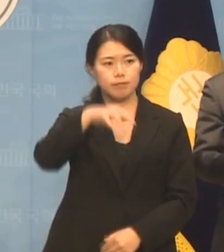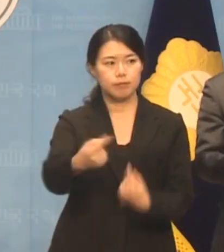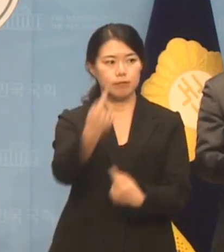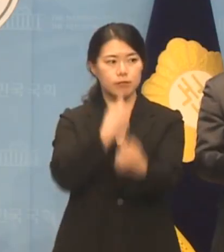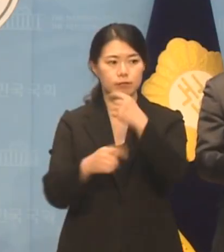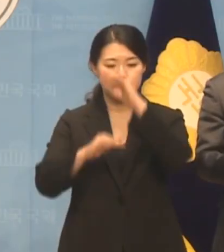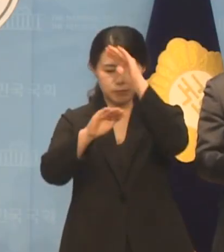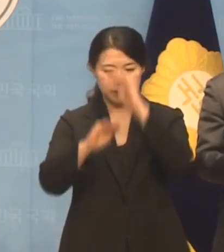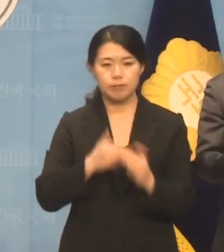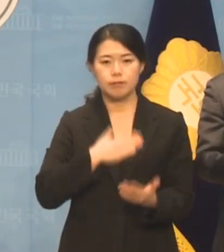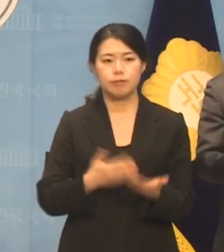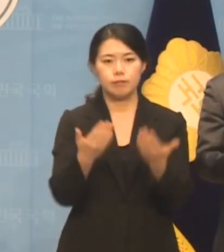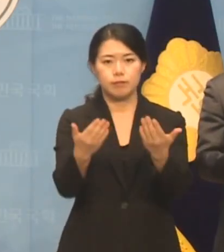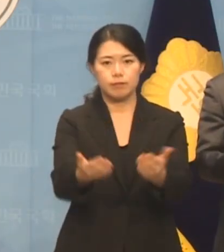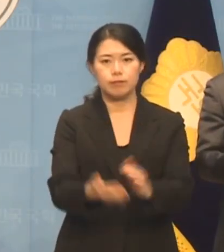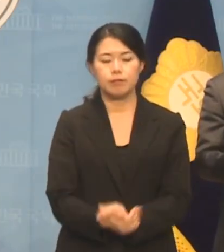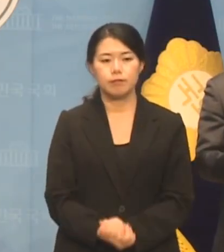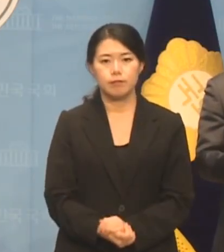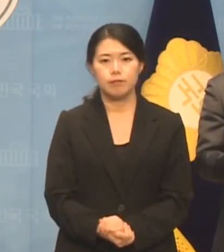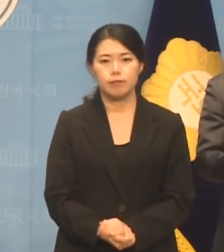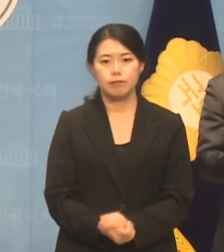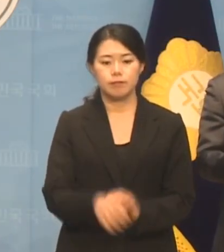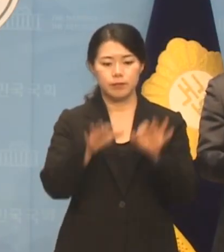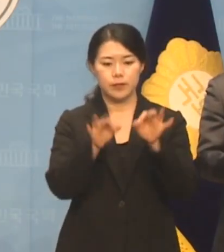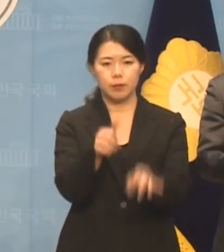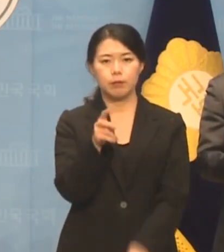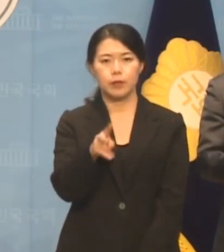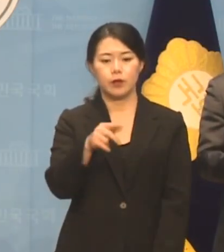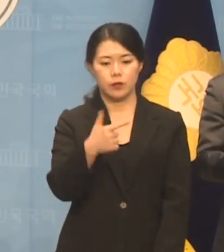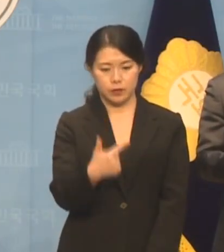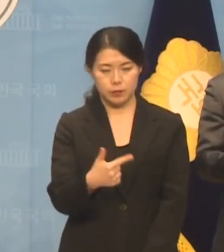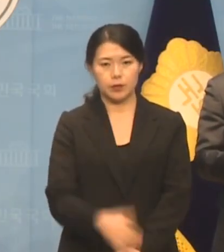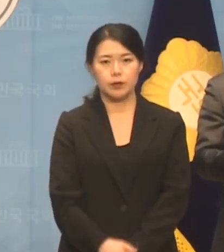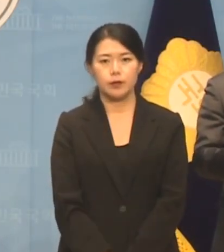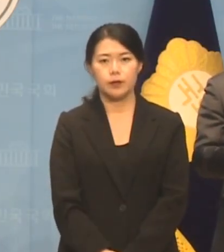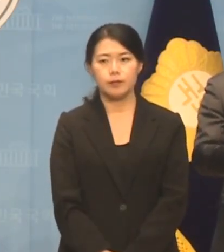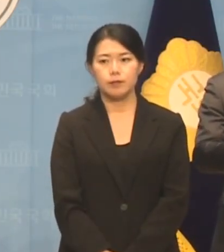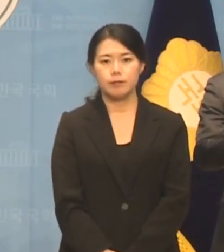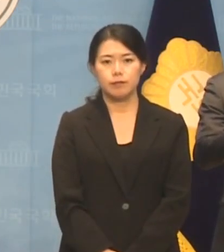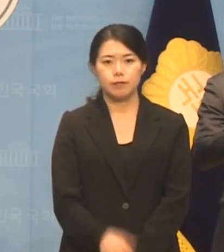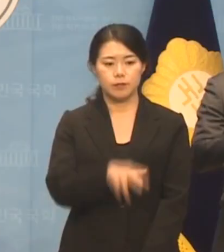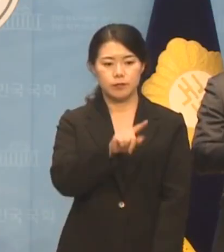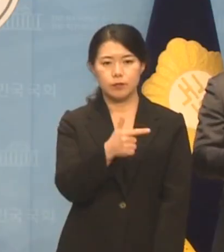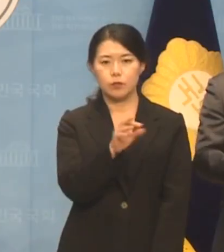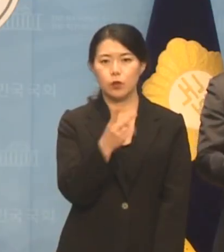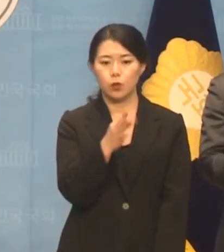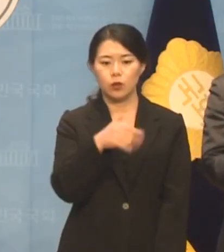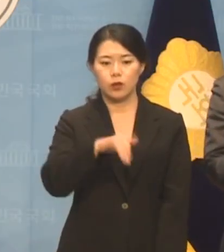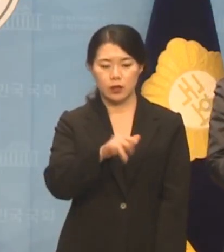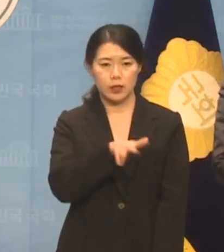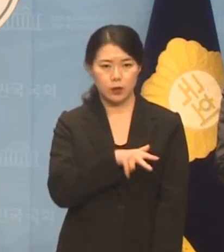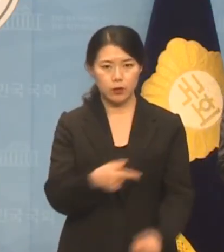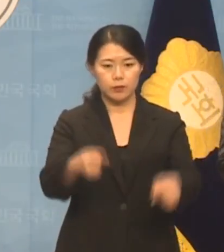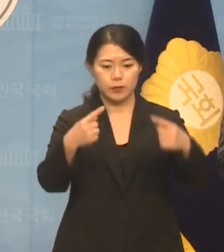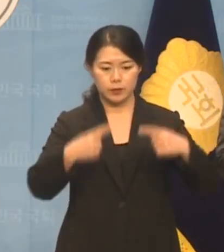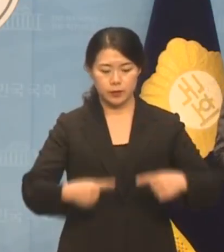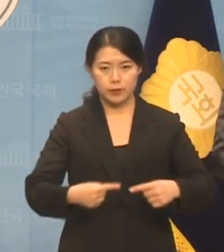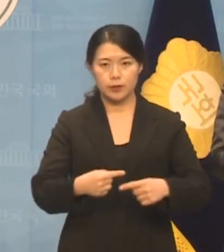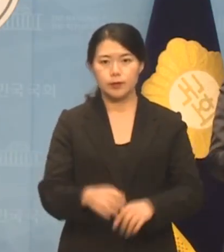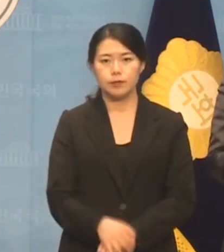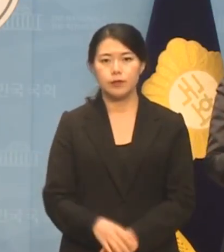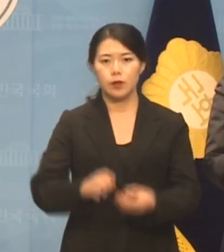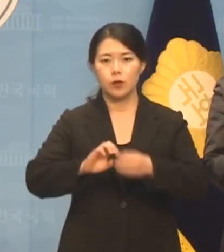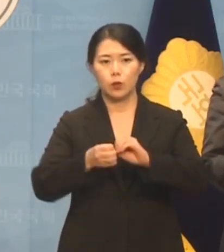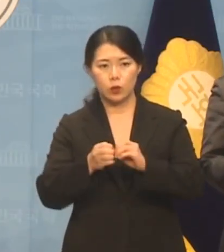현황 브리핑 드리겠습니다. 국민소통위원장 김현입니다. 국민소통위원장 전용기 의원님 참석하셨습니다.